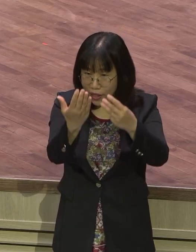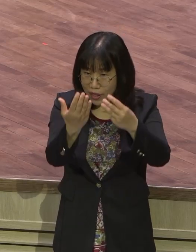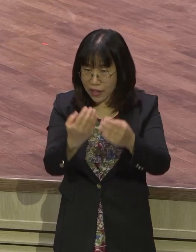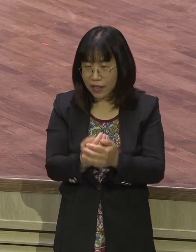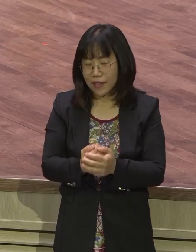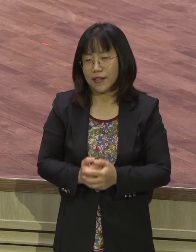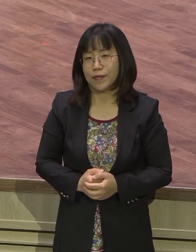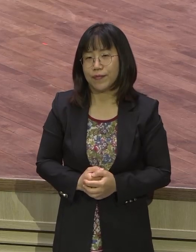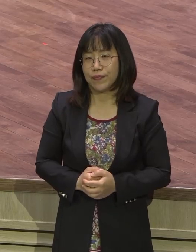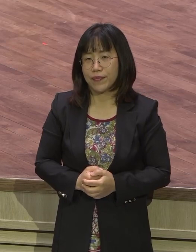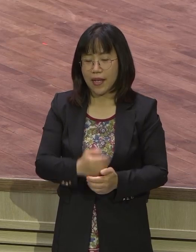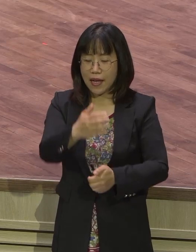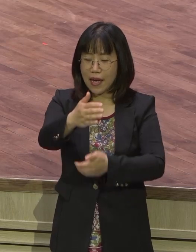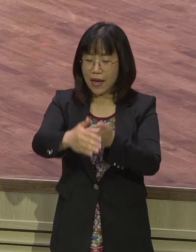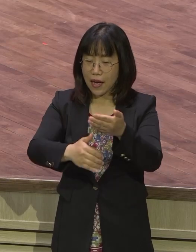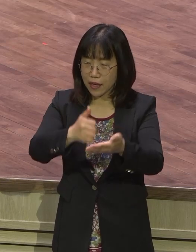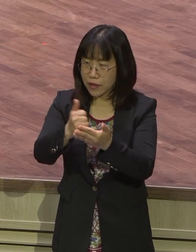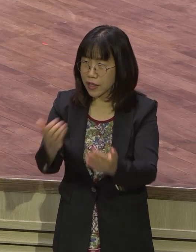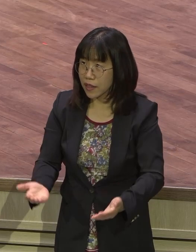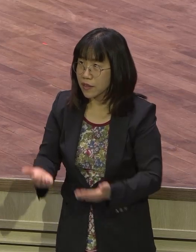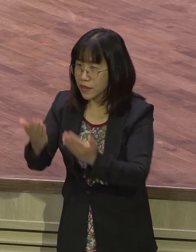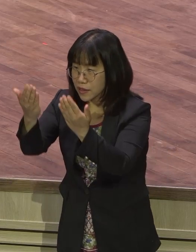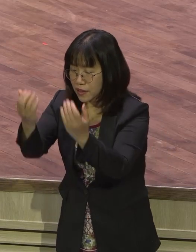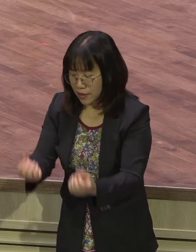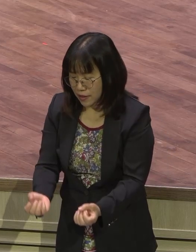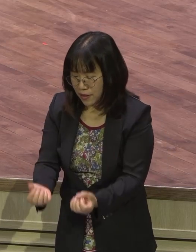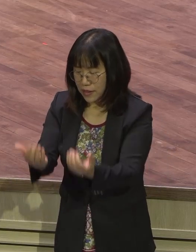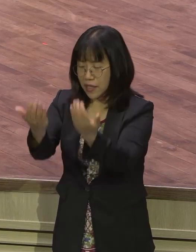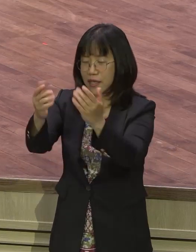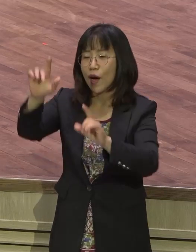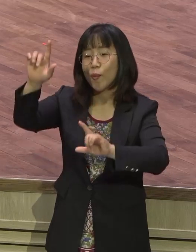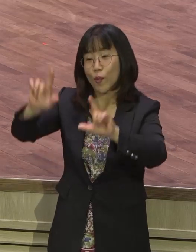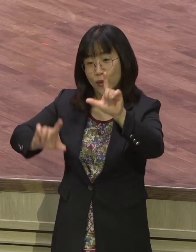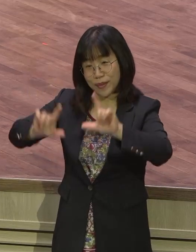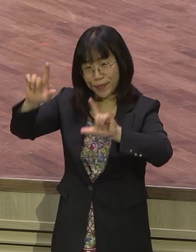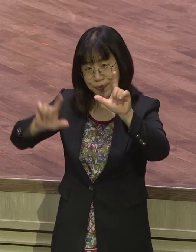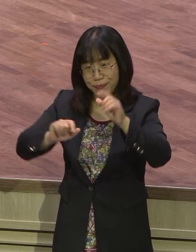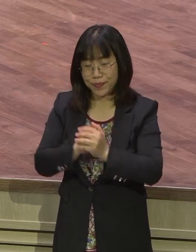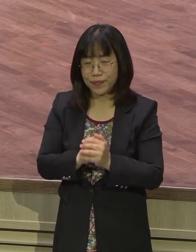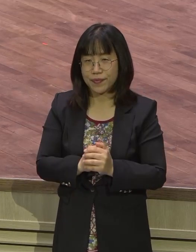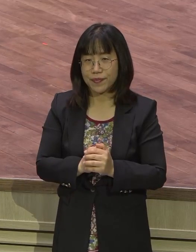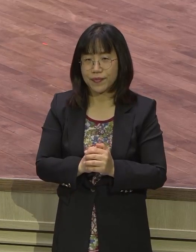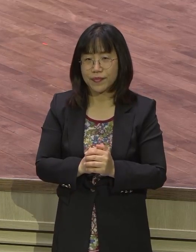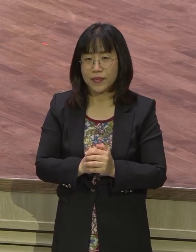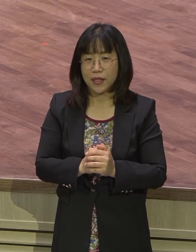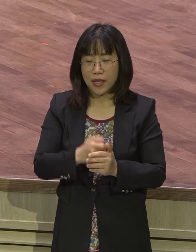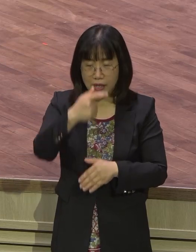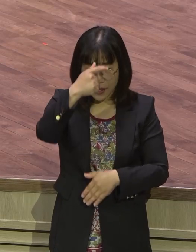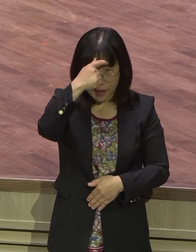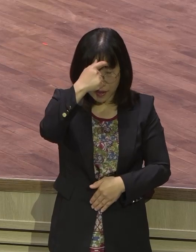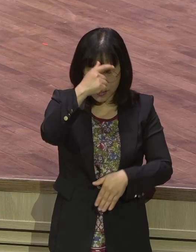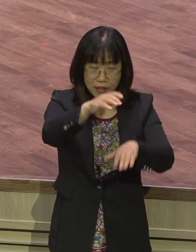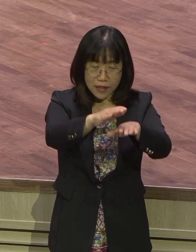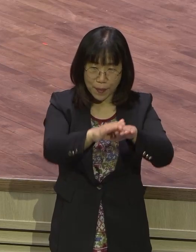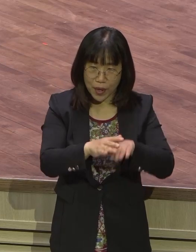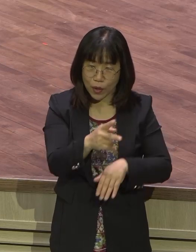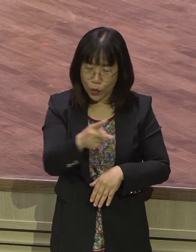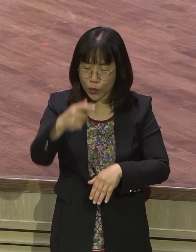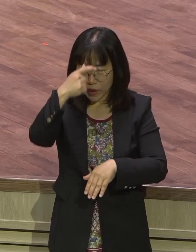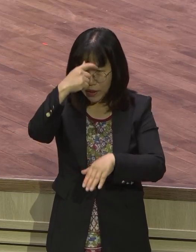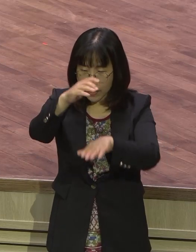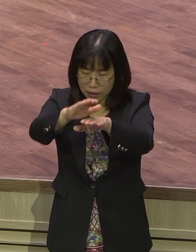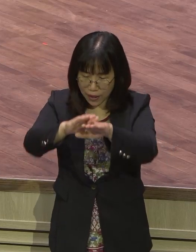제사 하나님께서 드리는 제사를 다시 말해서 예배에 대한 설명을